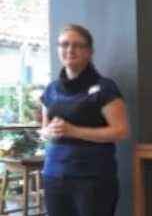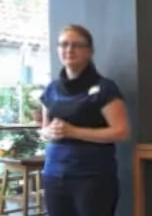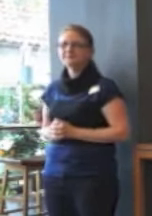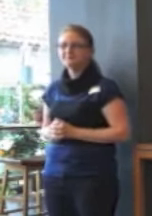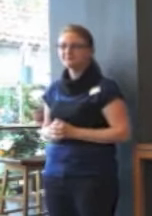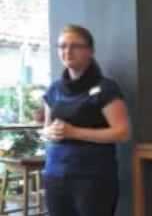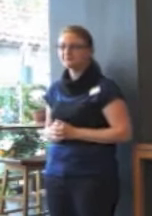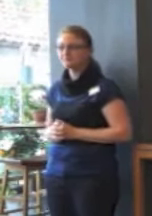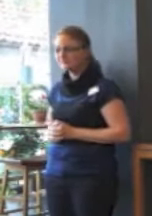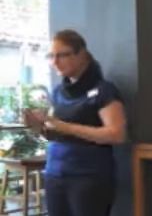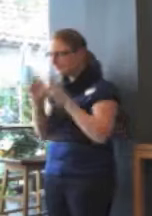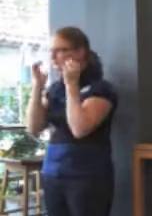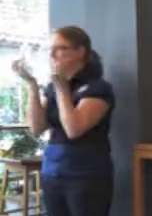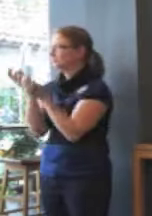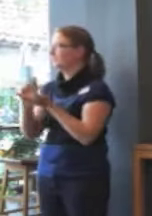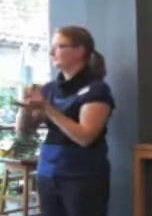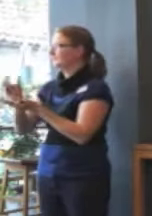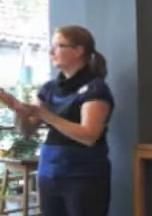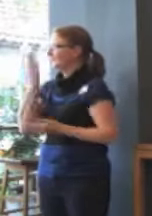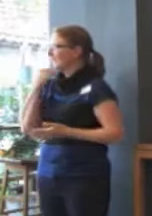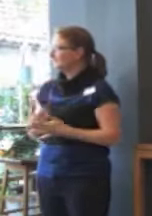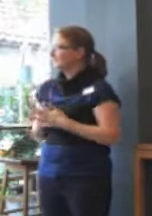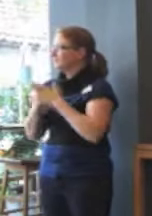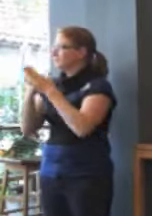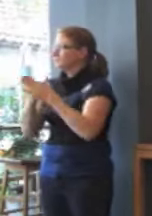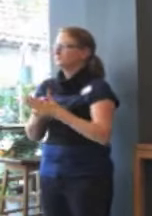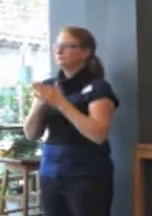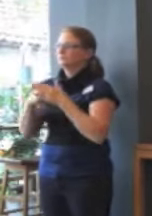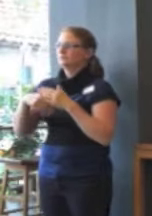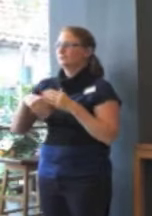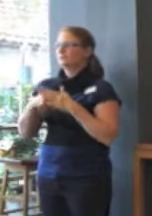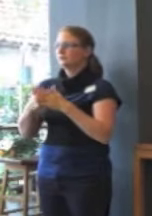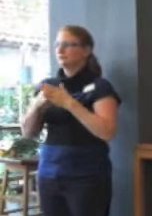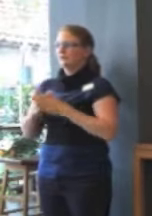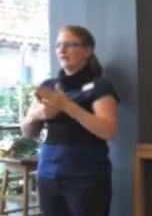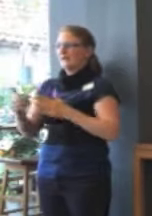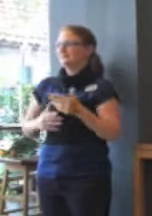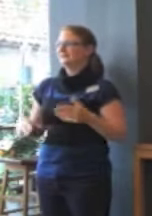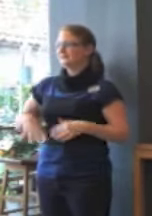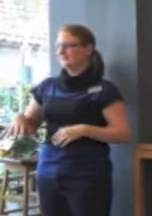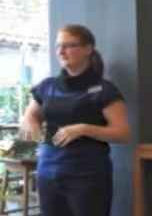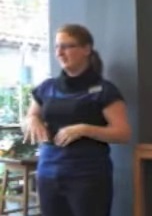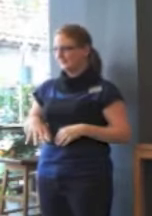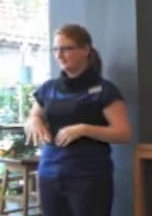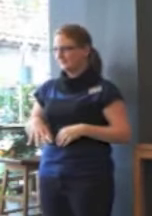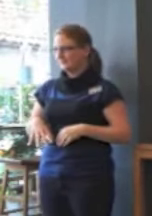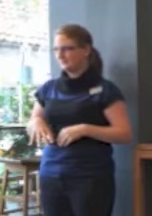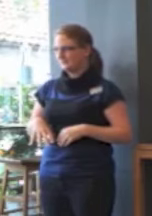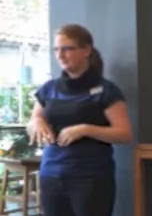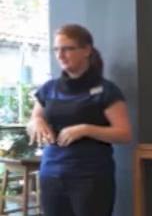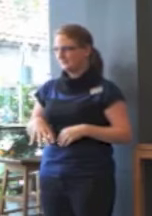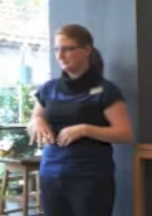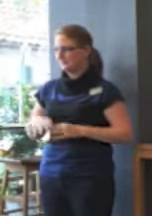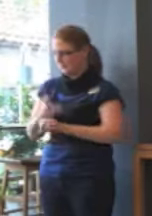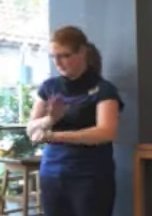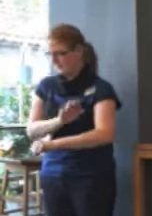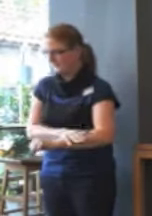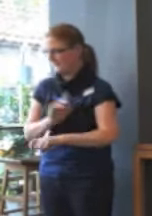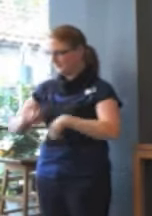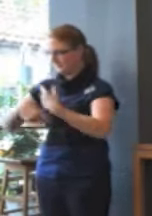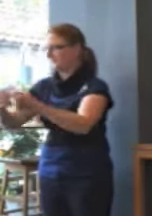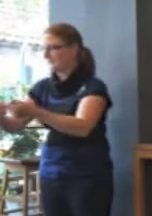Så socialfonden kan ju både stödja arbetsgivarnas roll att utveckla personalens kompetens och arbetsformer, men också